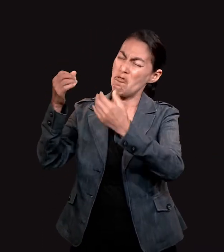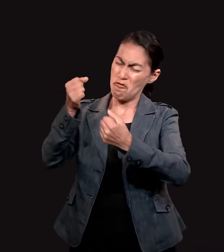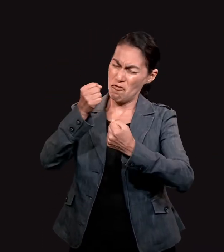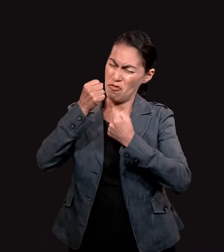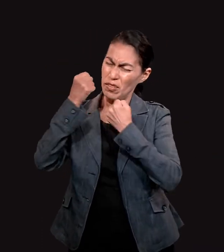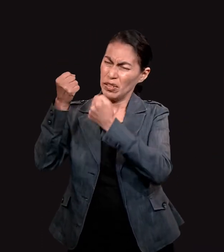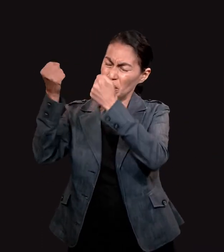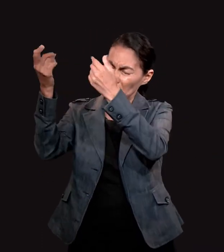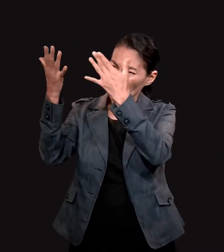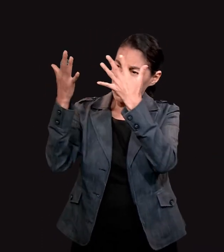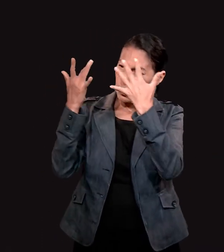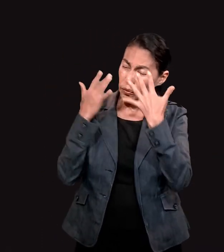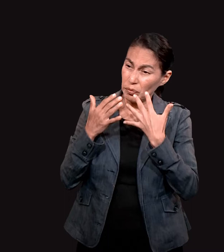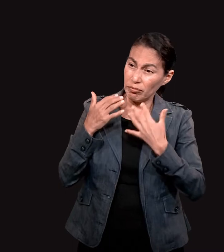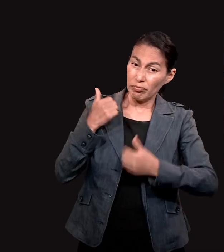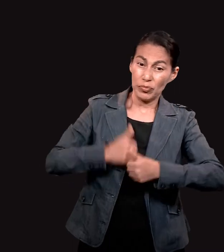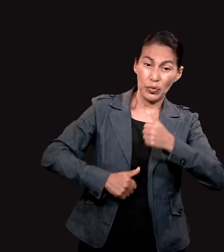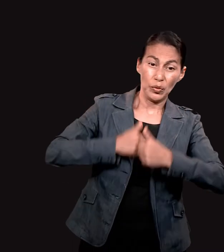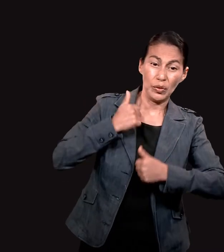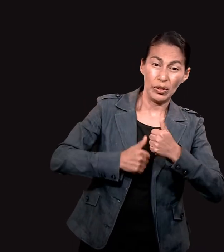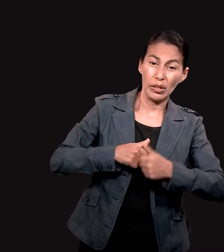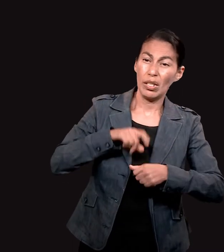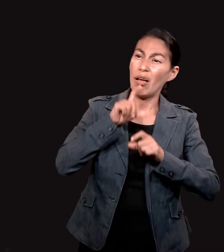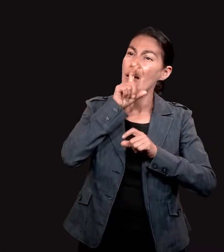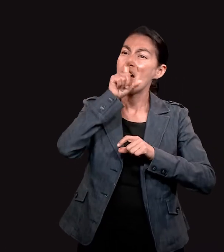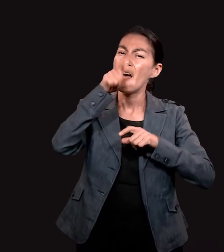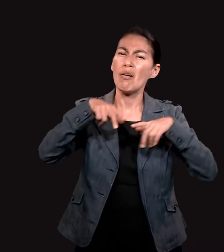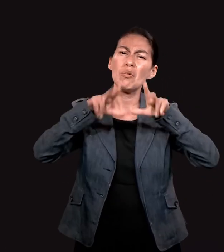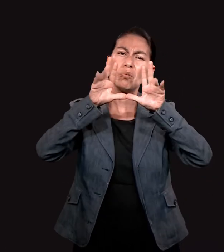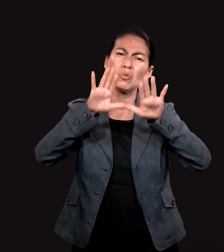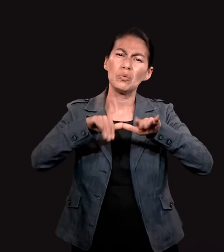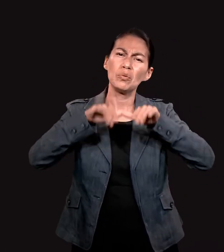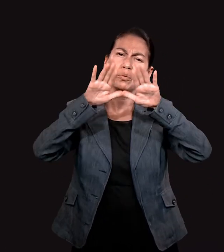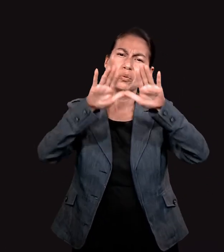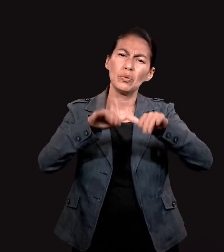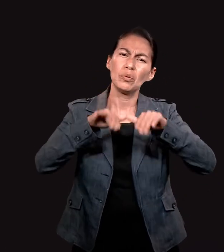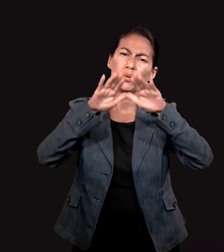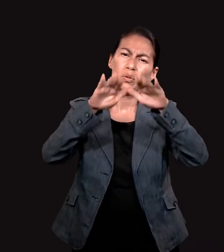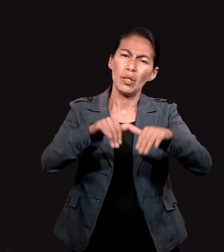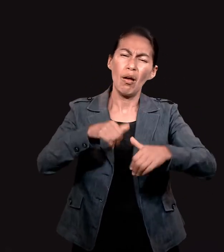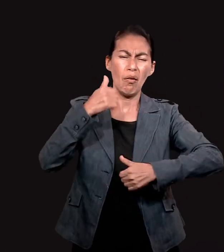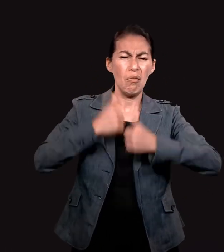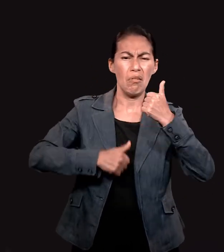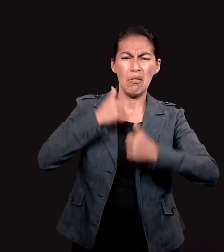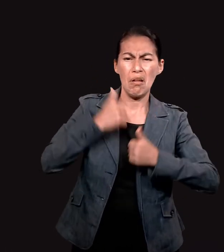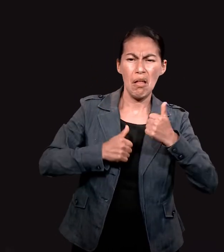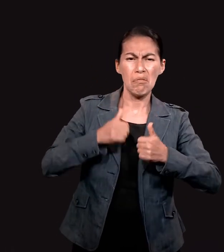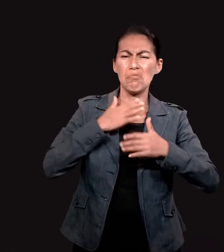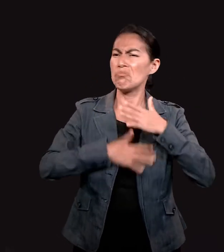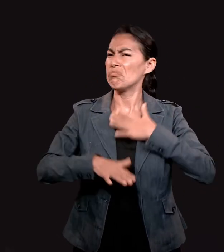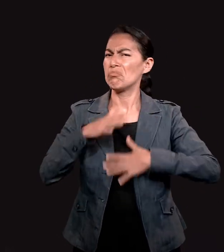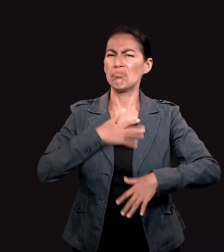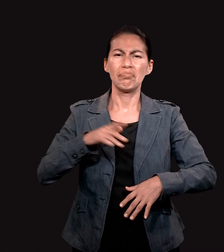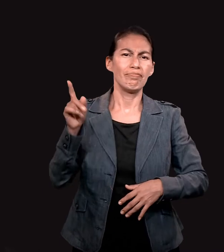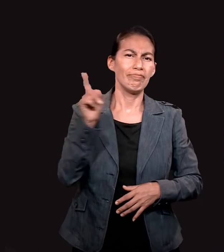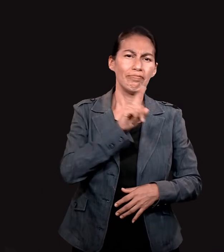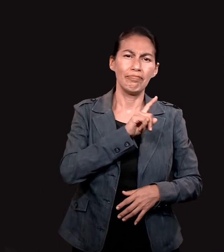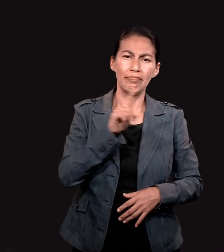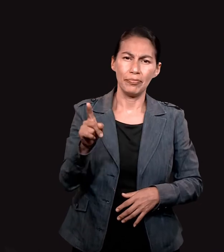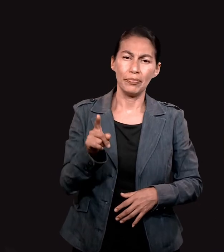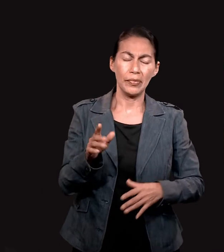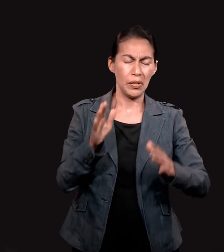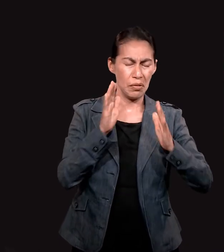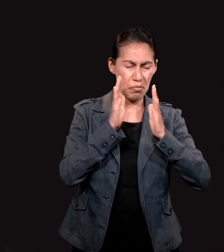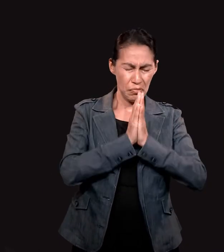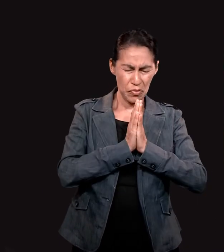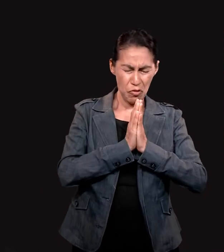fuerzas, volarán como las águilas, correrán y no se fatigarán, caminarán y no se cansarán. Amén.